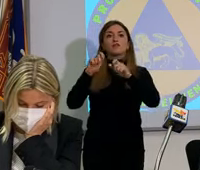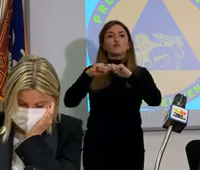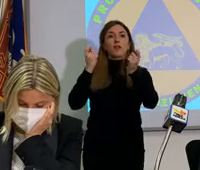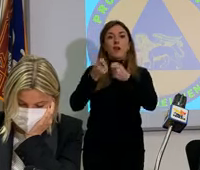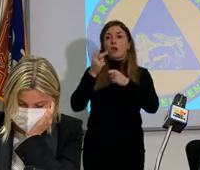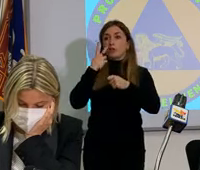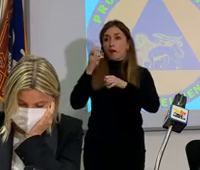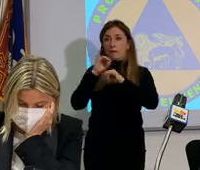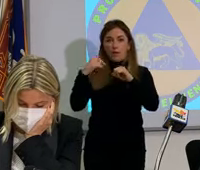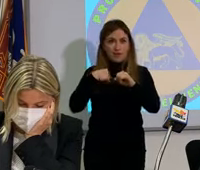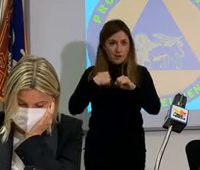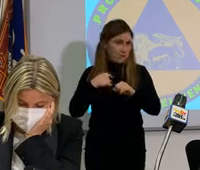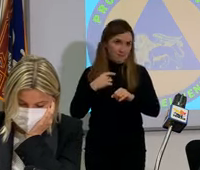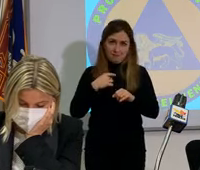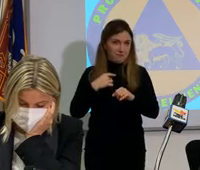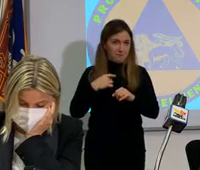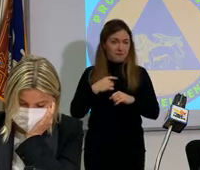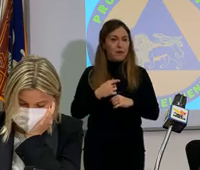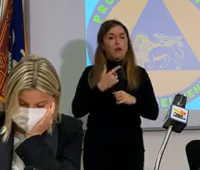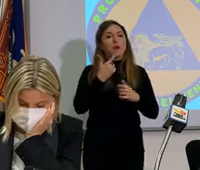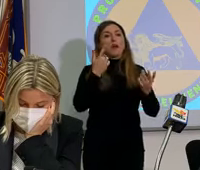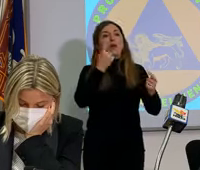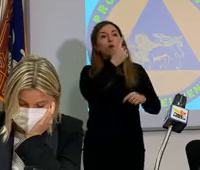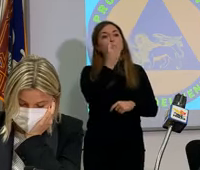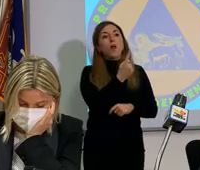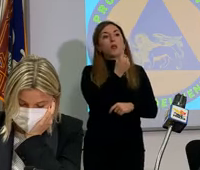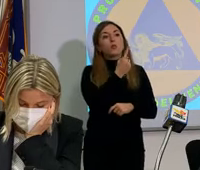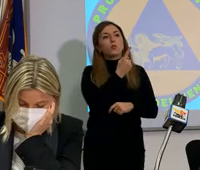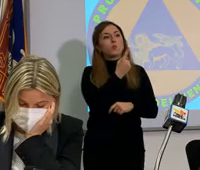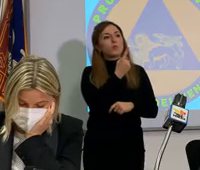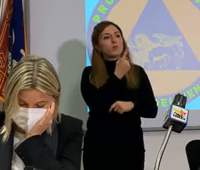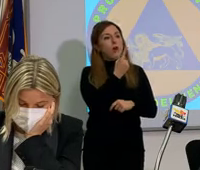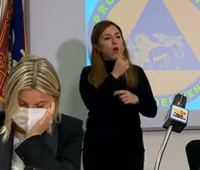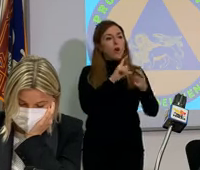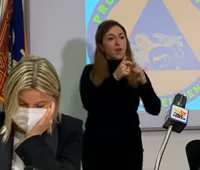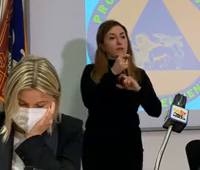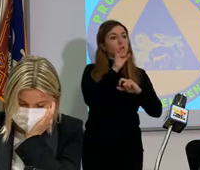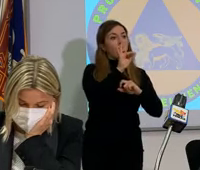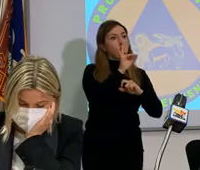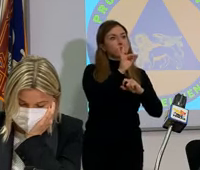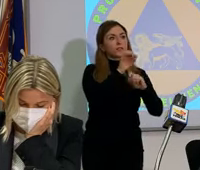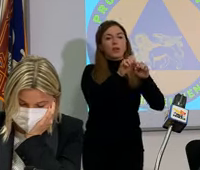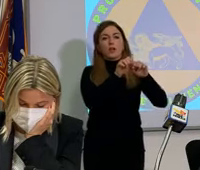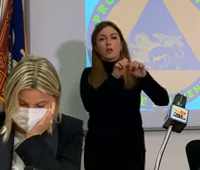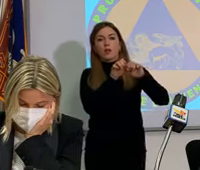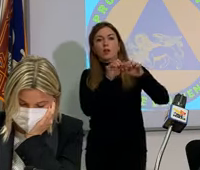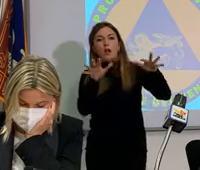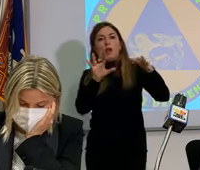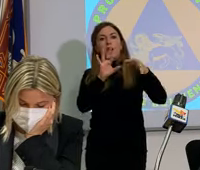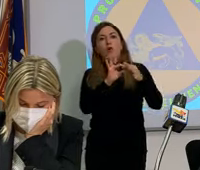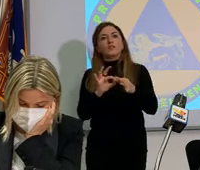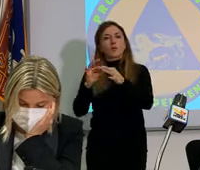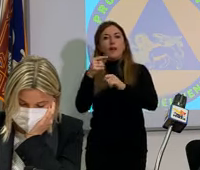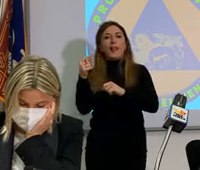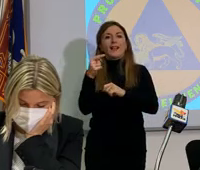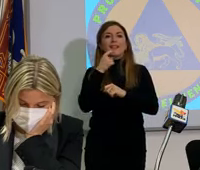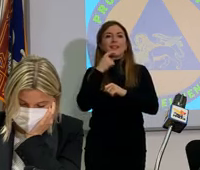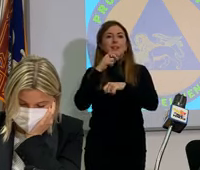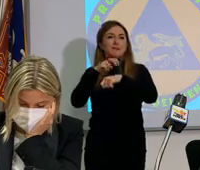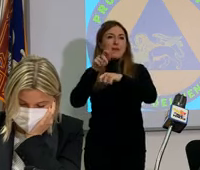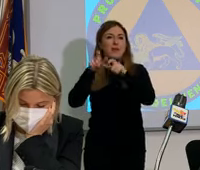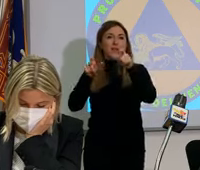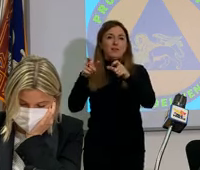non è giusto che perché c'è qualcuno che genera queste nazioni ceneri mettano tutti i mezzi in generale che fanno il loro mestiere